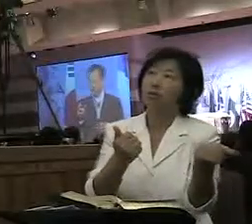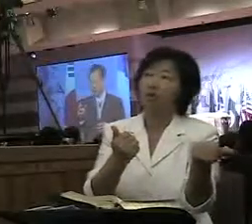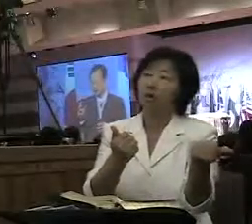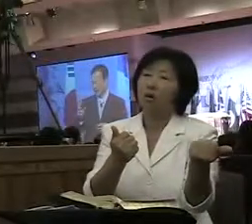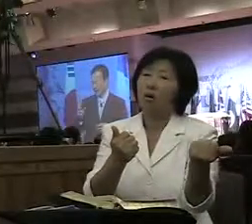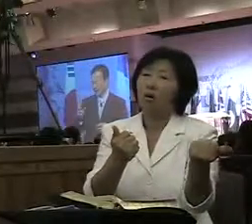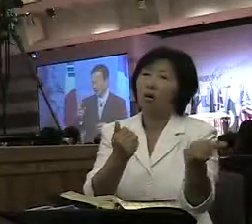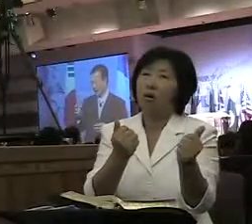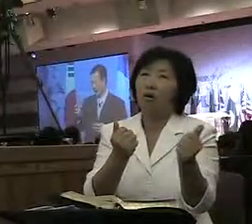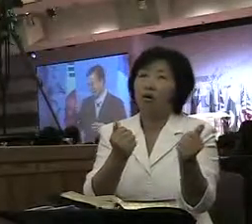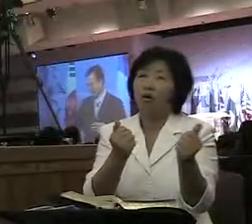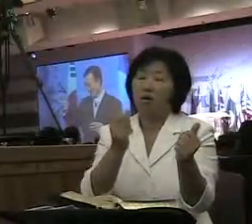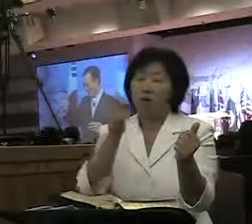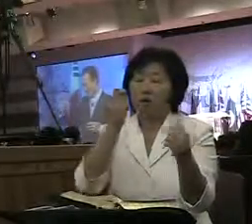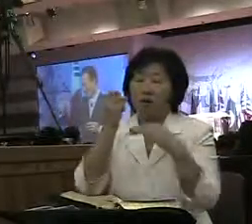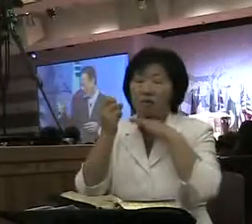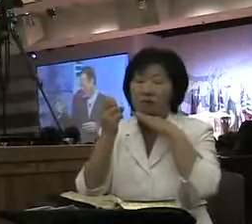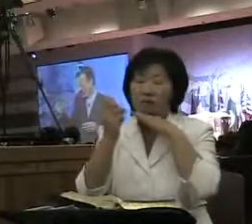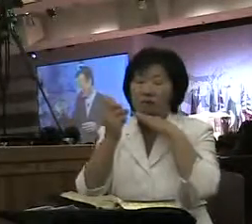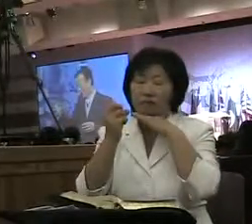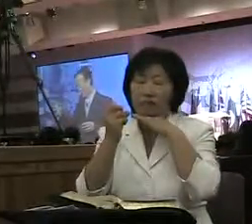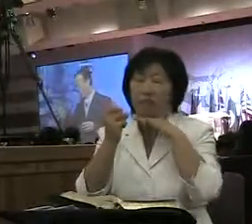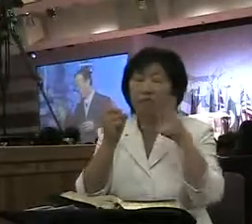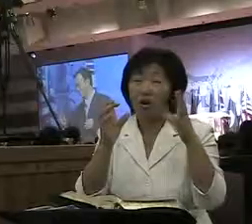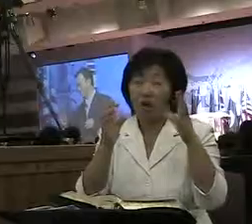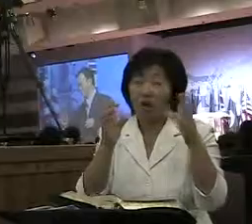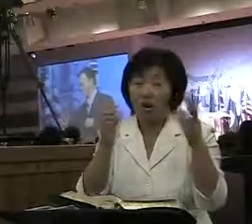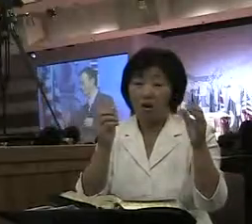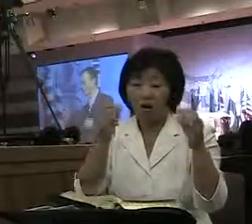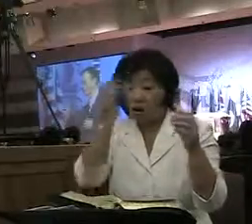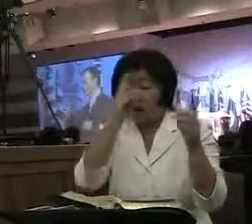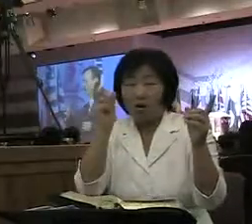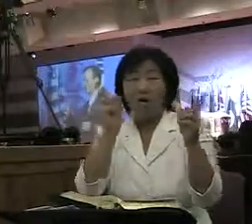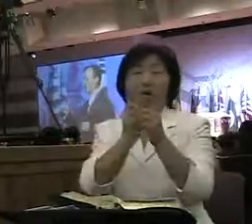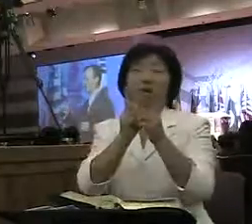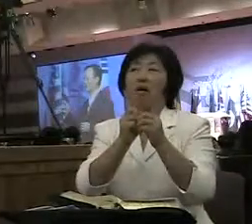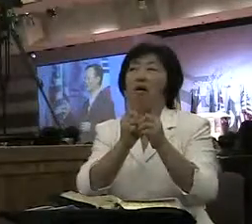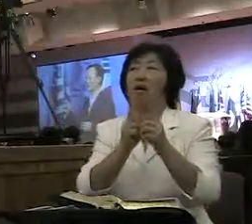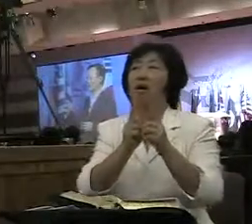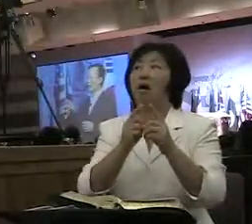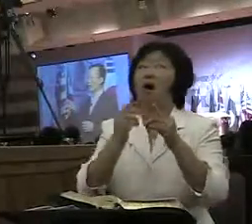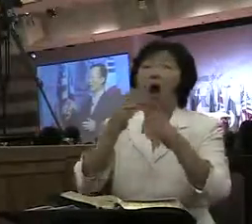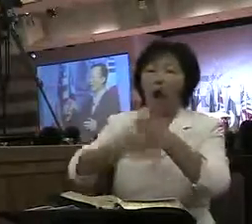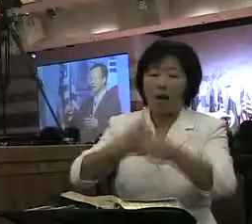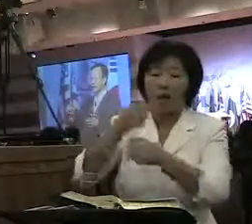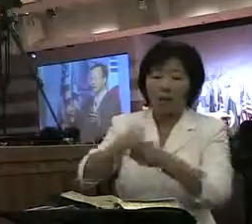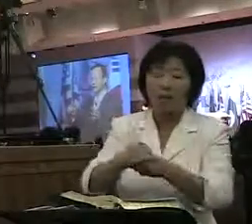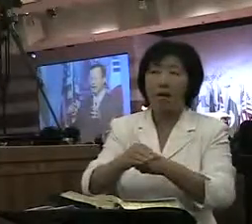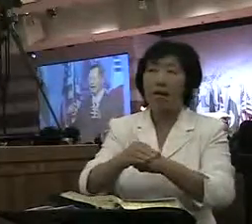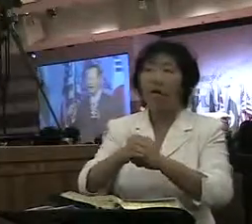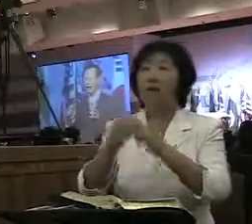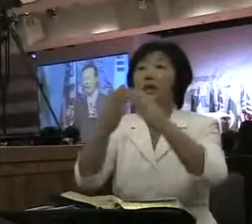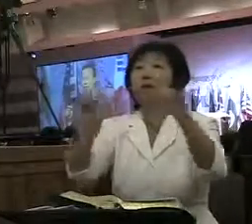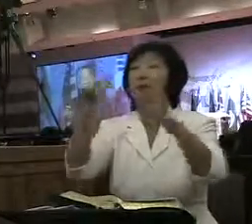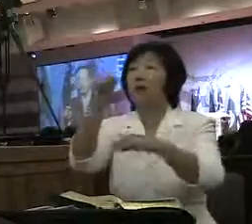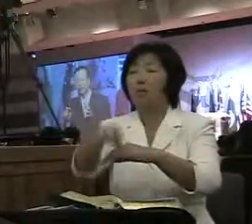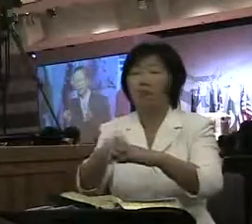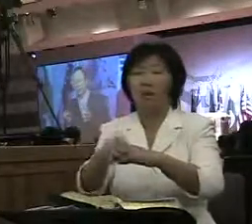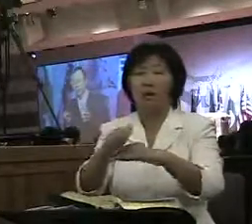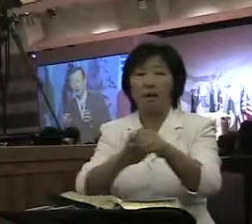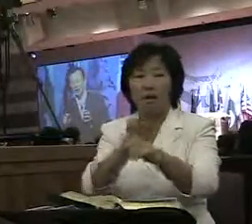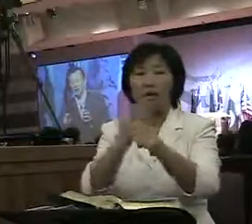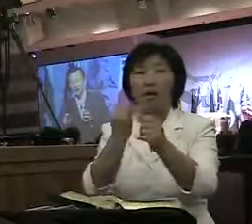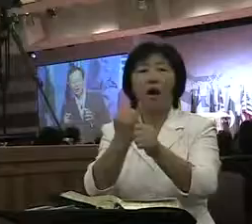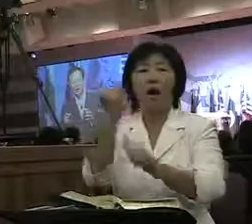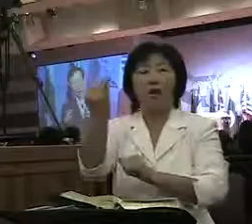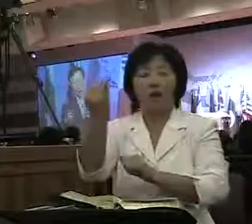선교사님, 하나님 앞에 그리고 대중들 앞에 선언을 합니다. 내 사랑하는 아내를 먼저